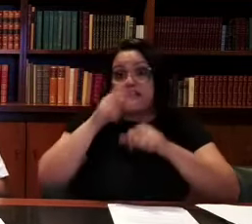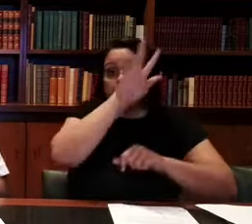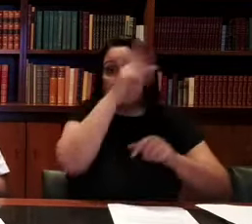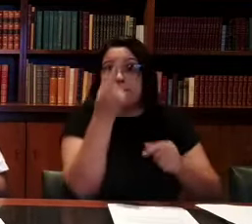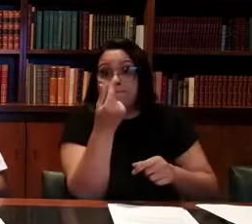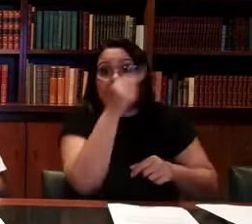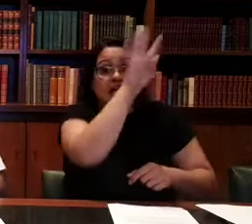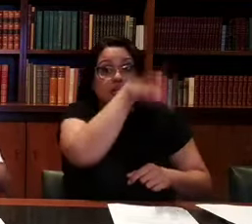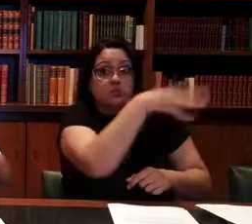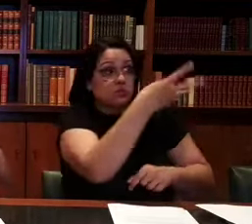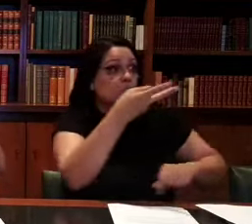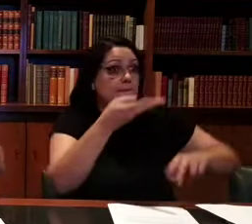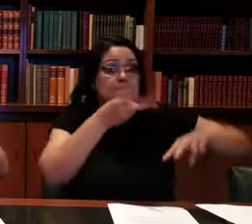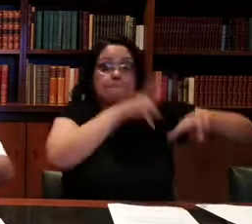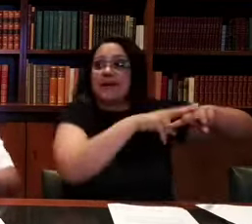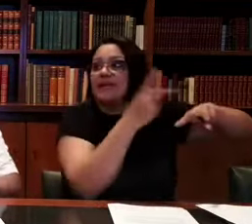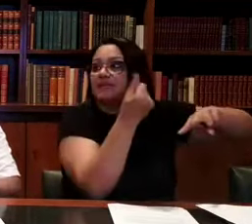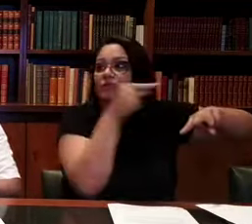no